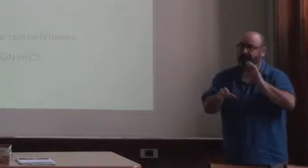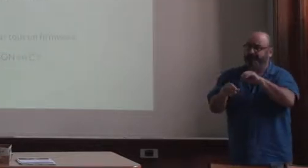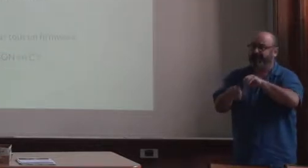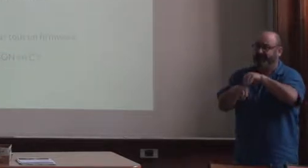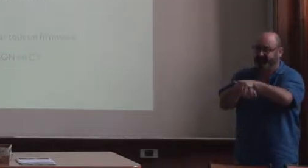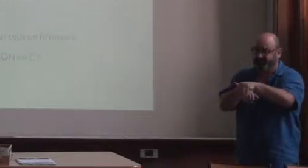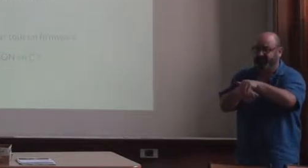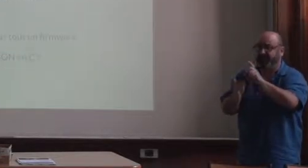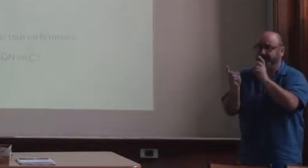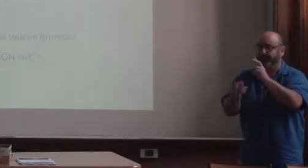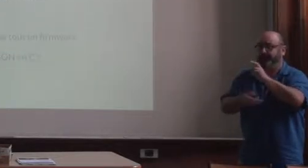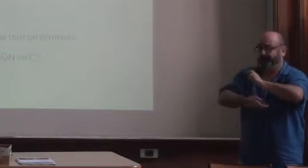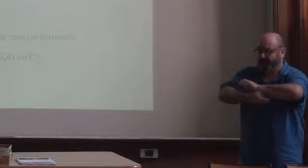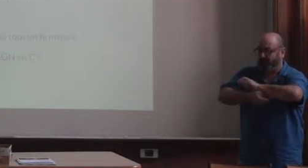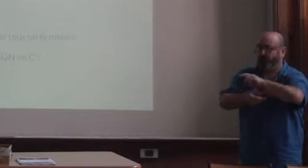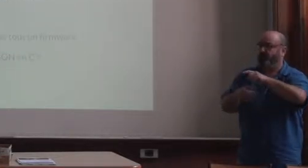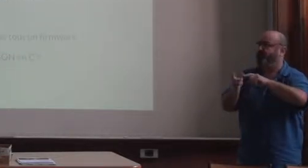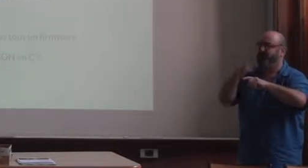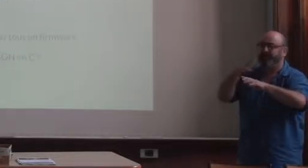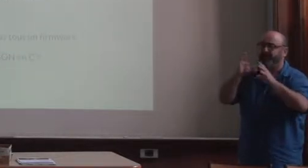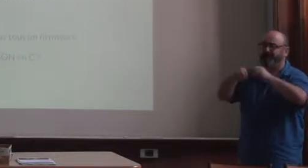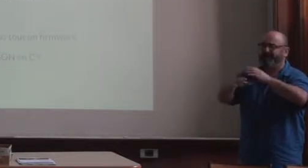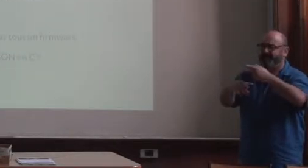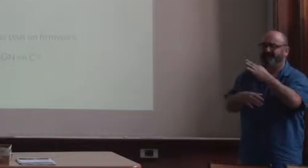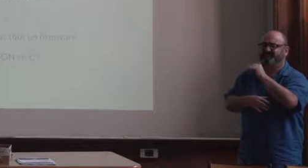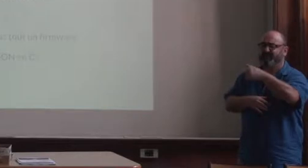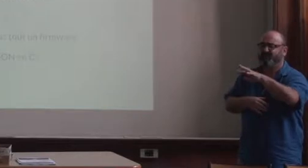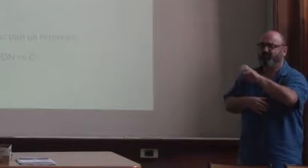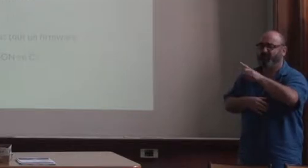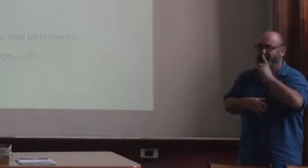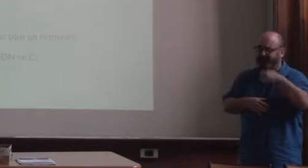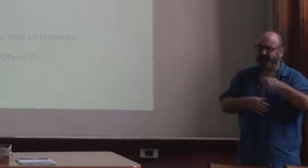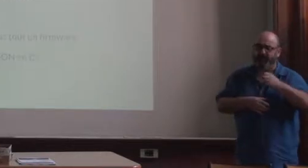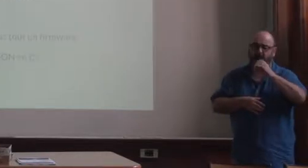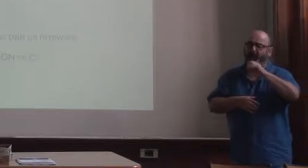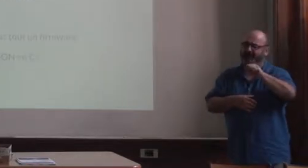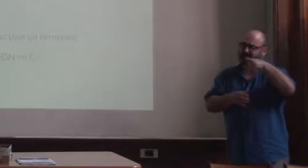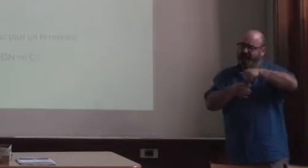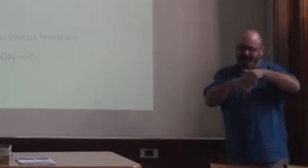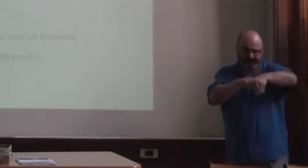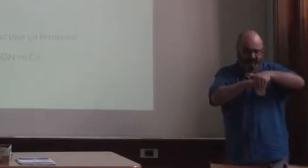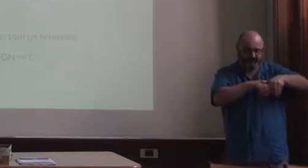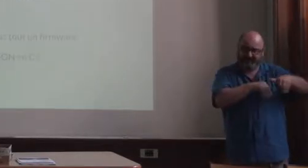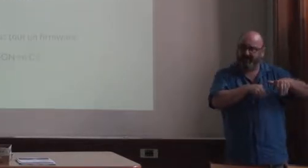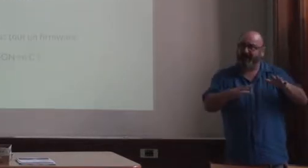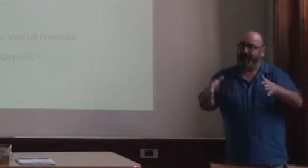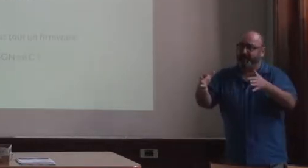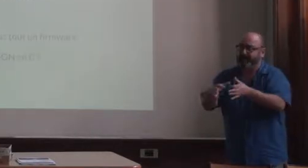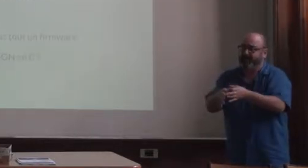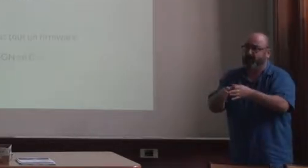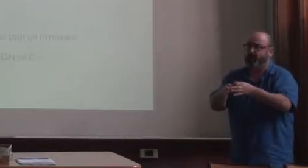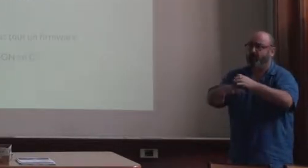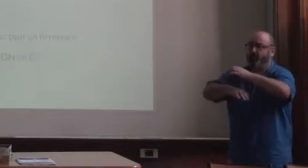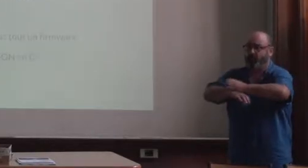fichier Python, à la place de mettre à jour tout le firmware. Parce qu'en général, un OS, c'est composé de fichiers. Mais sur un microcontrôleur, tout